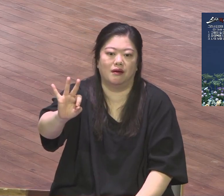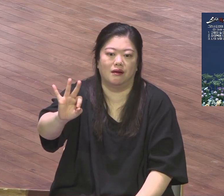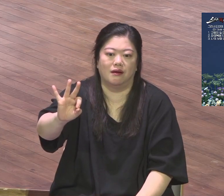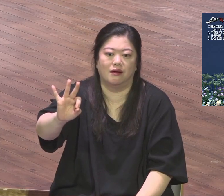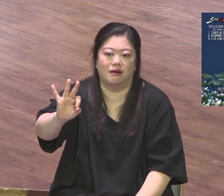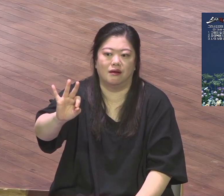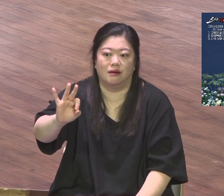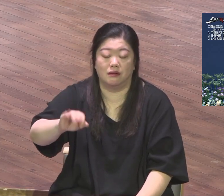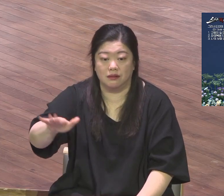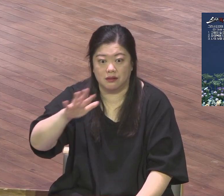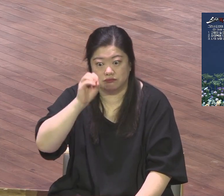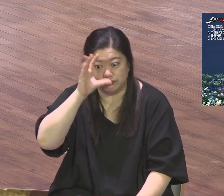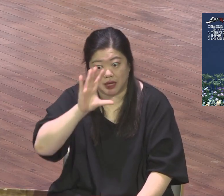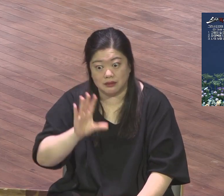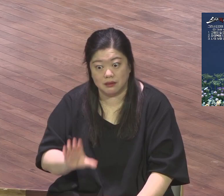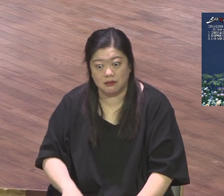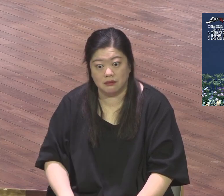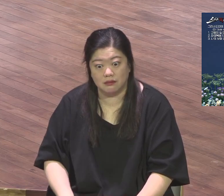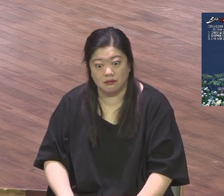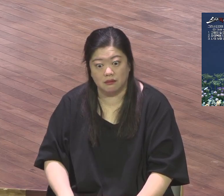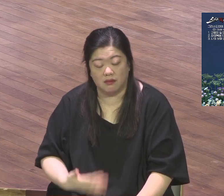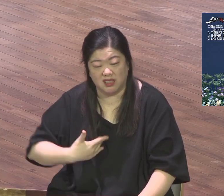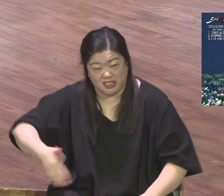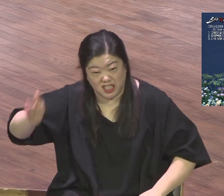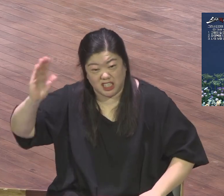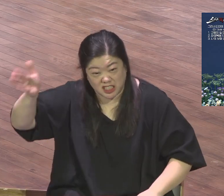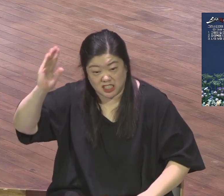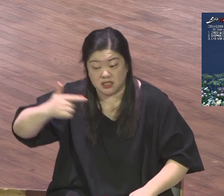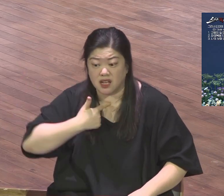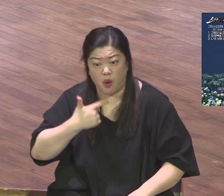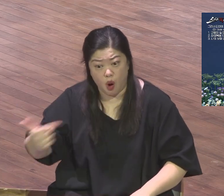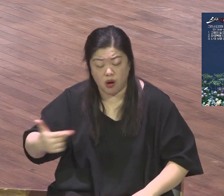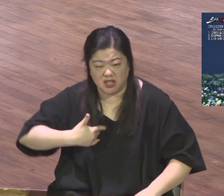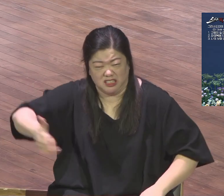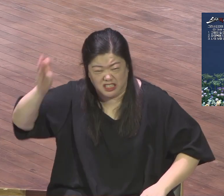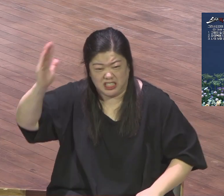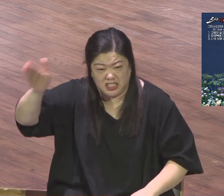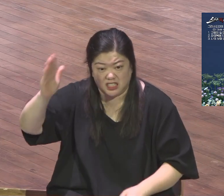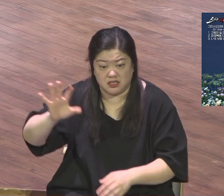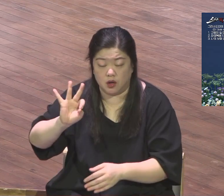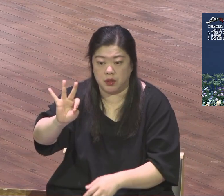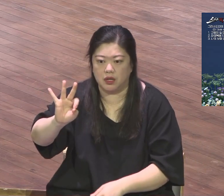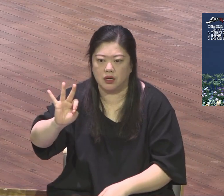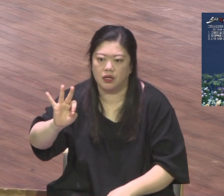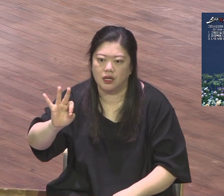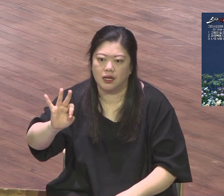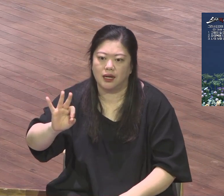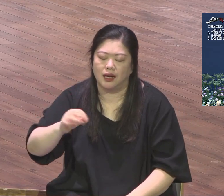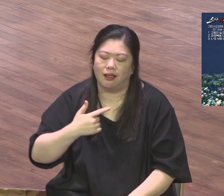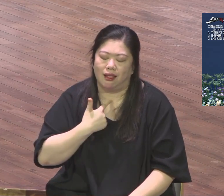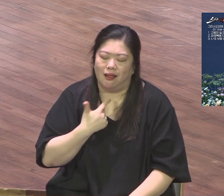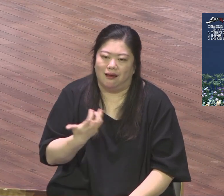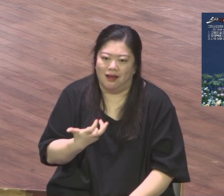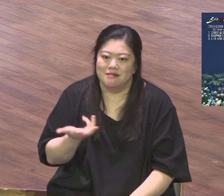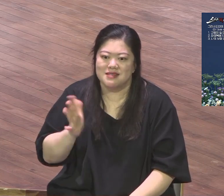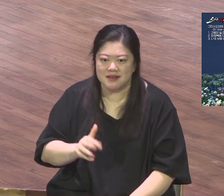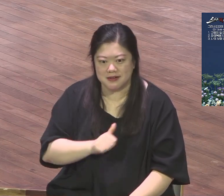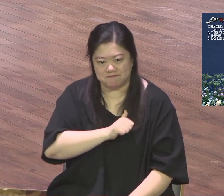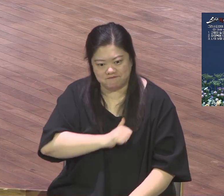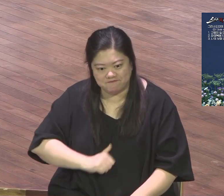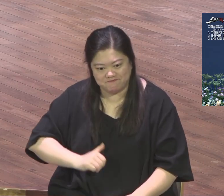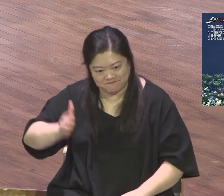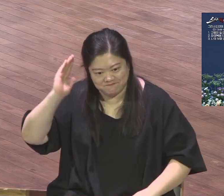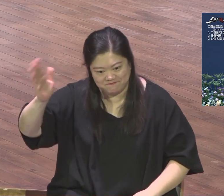아직까지 그런 얘기 저는 못 들었거든요. 그렇게 했다는 분 못 들어봤어요. 저는 그렇게 했어요. 그때 저희 교회가 장년들이